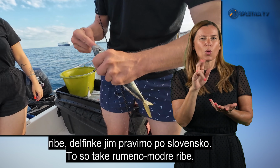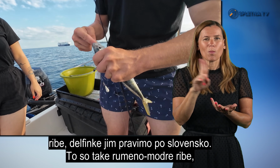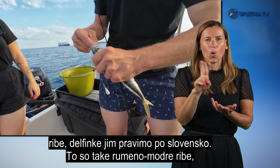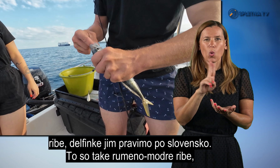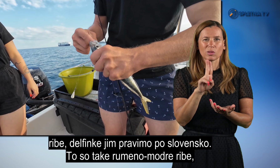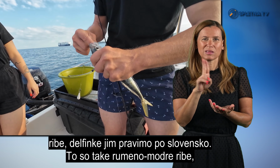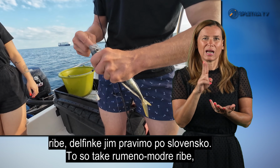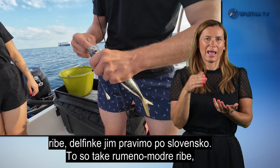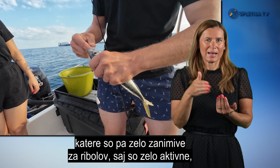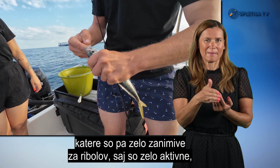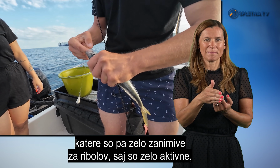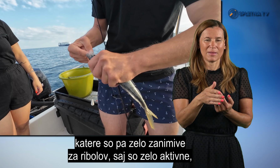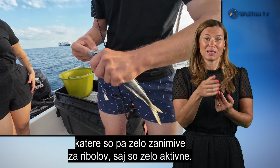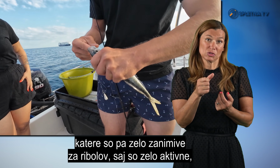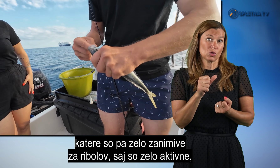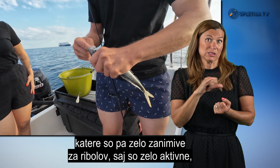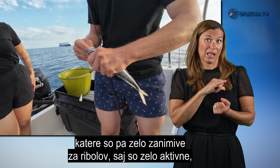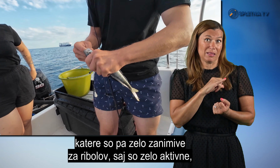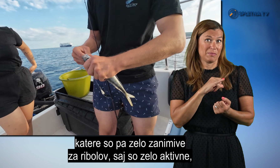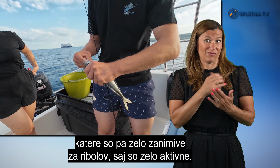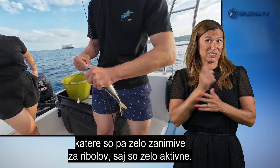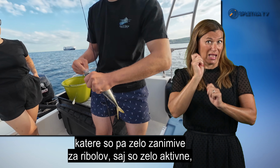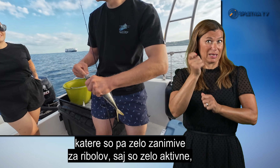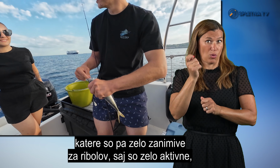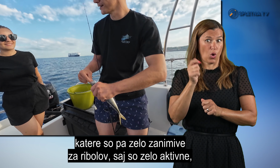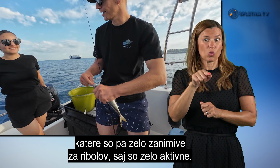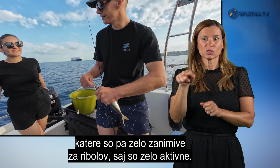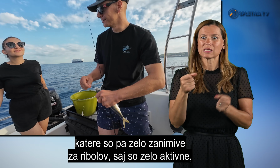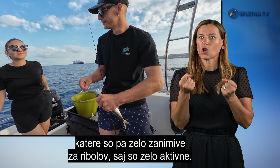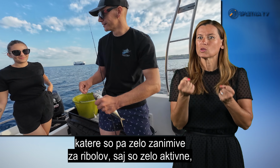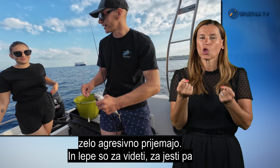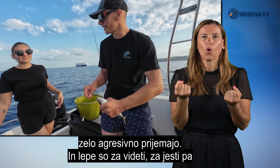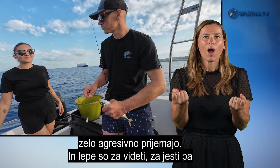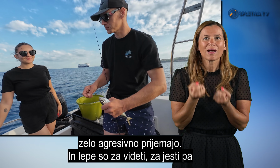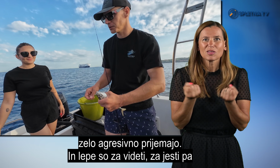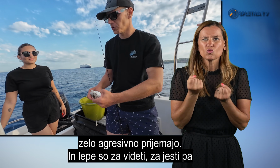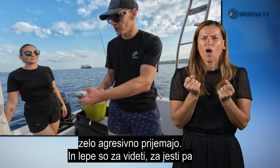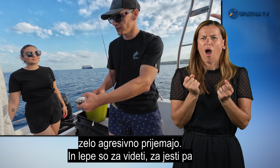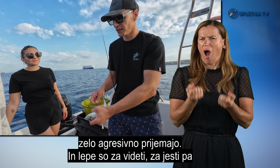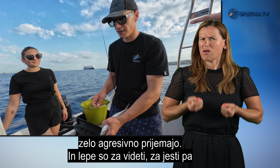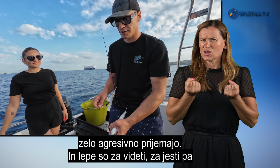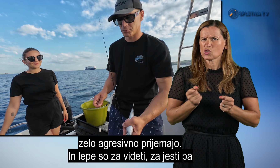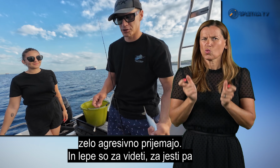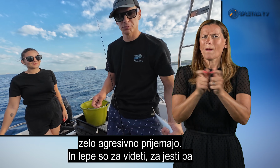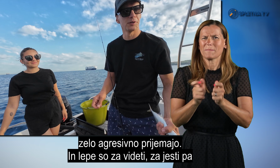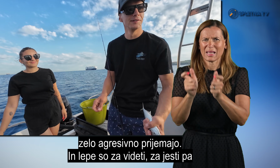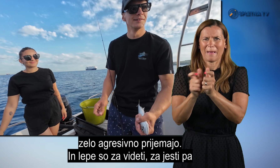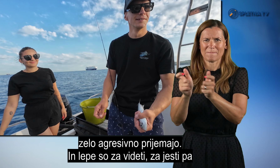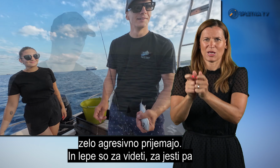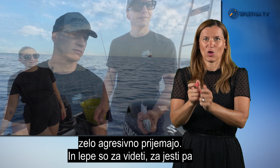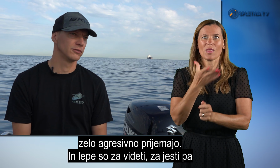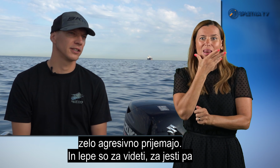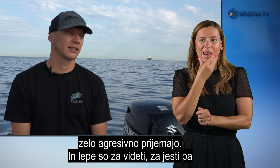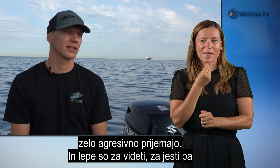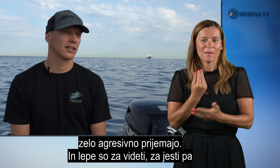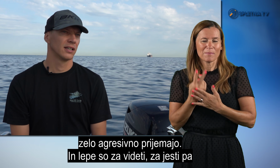rumeno-modre ribe, katere so pa zelo zanimive za ribolov, saj so zelo aktivne, zelo agresivno prijemajo, no, in lepe so